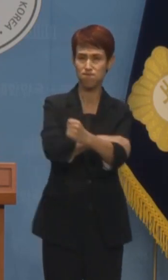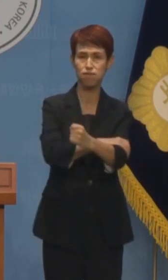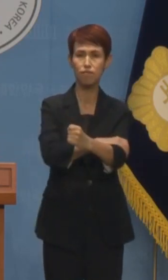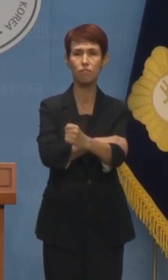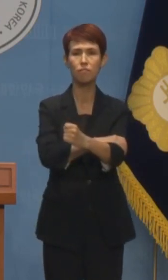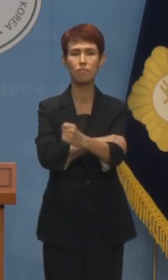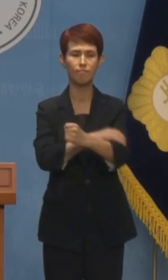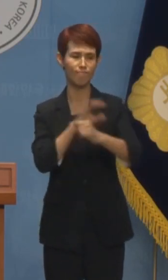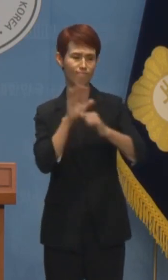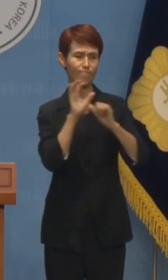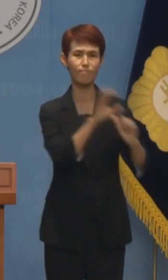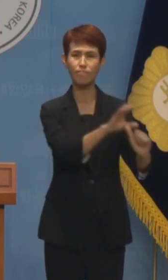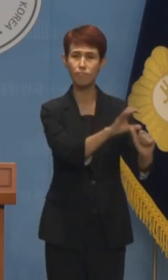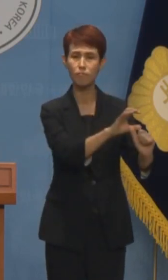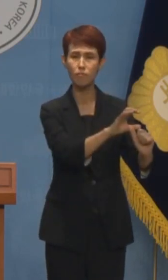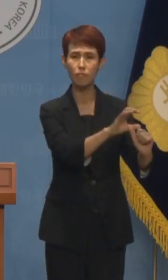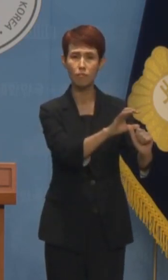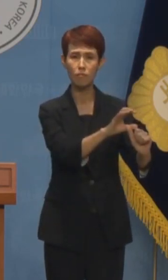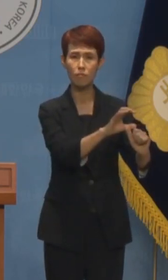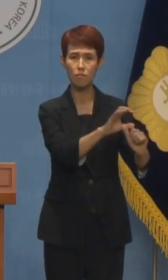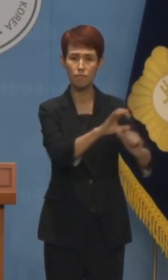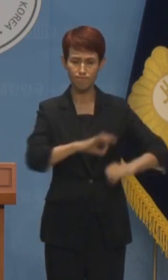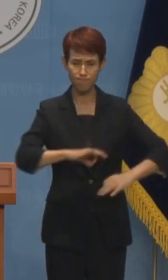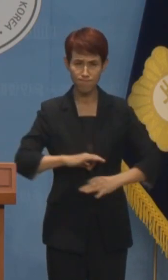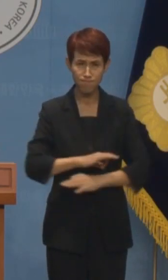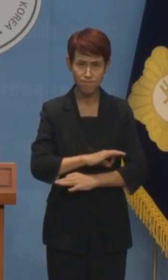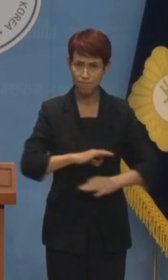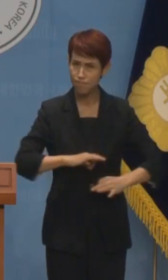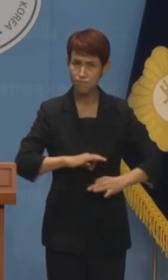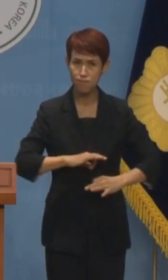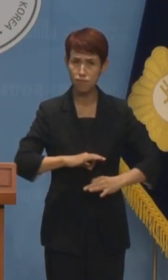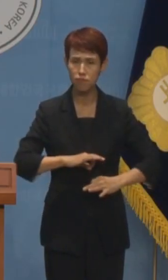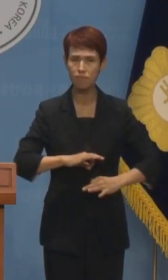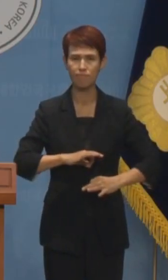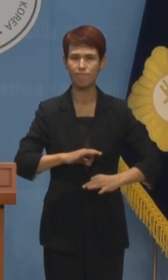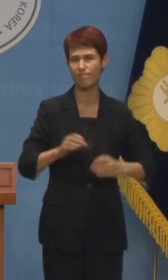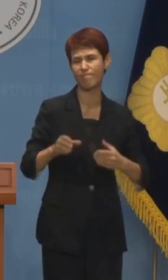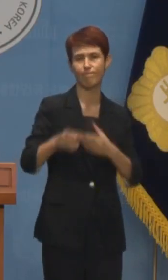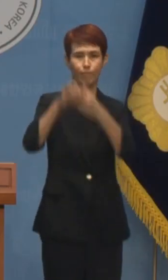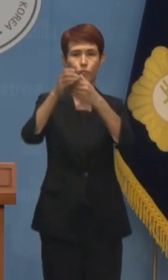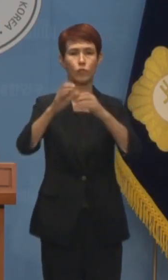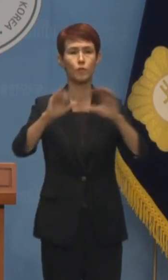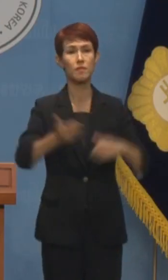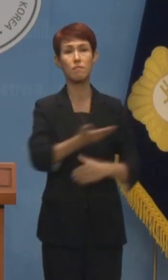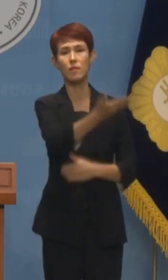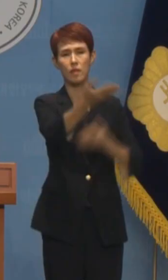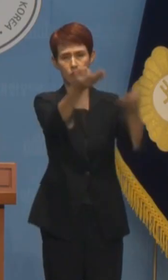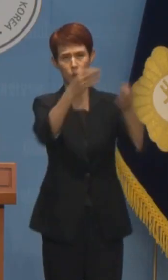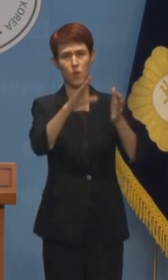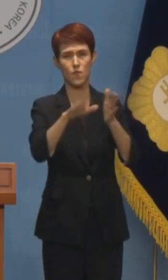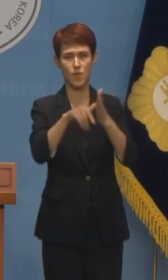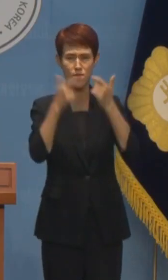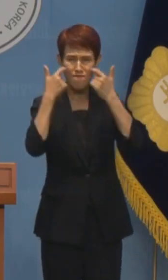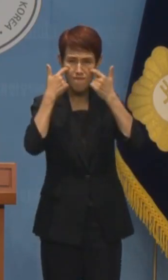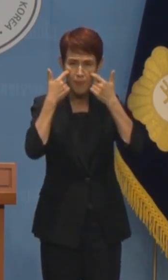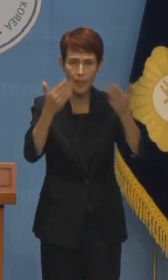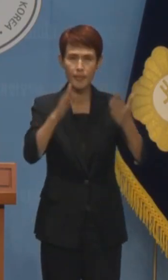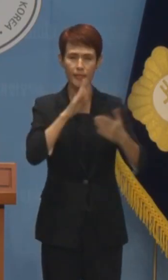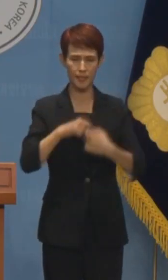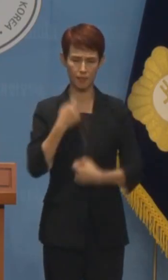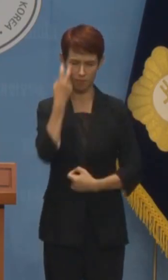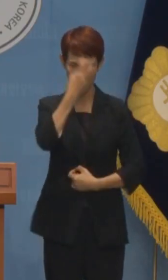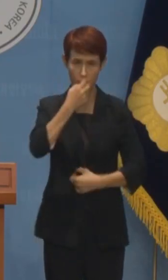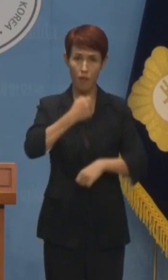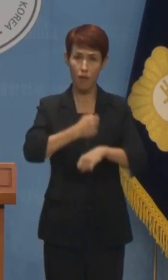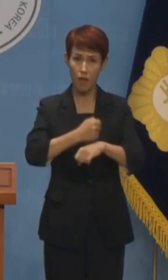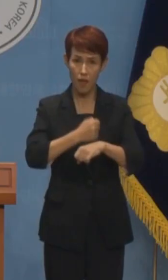무도한 탄압과 불의와 부정에 맞서서 국민 앞에서 명명백백 진실을